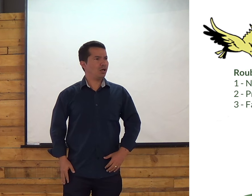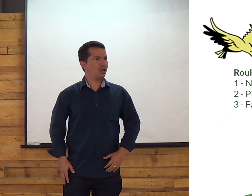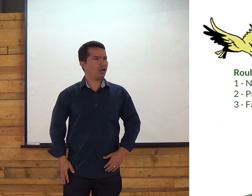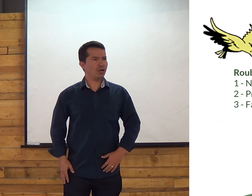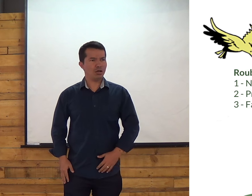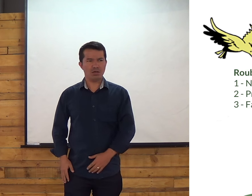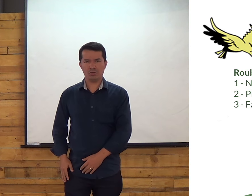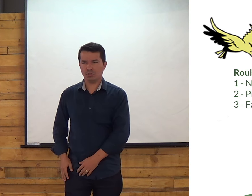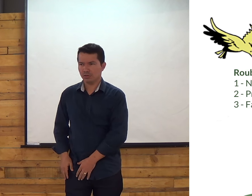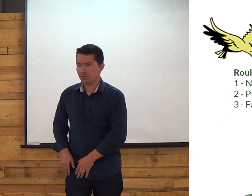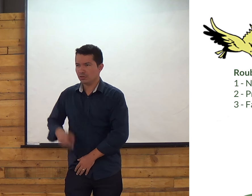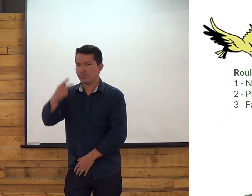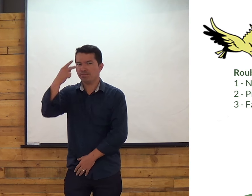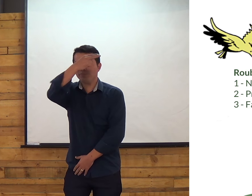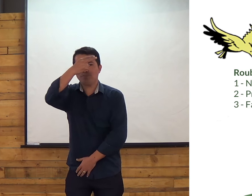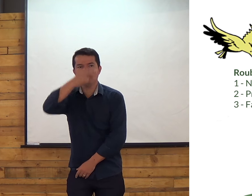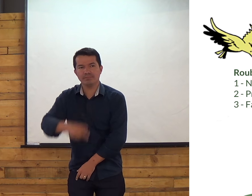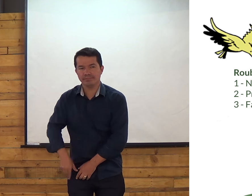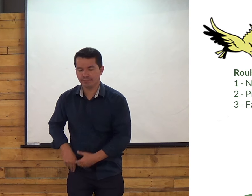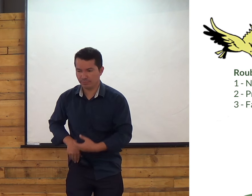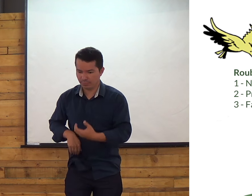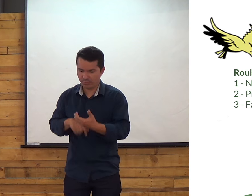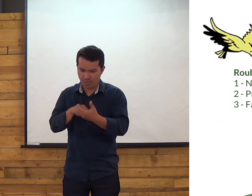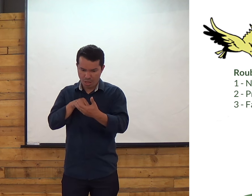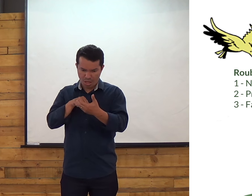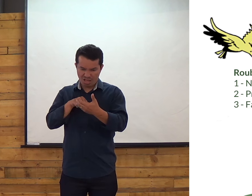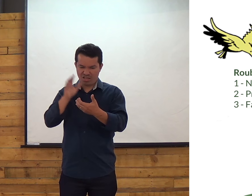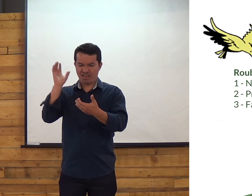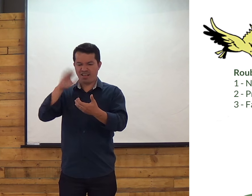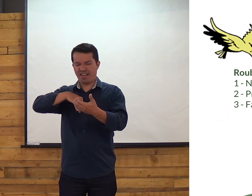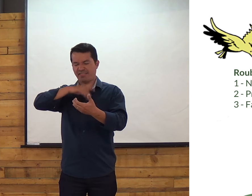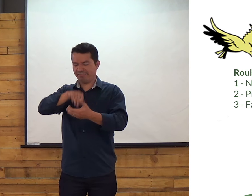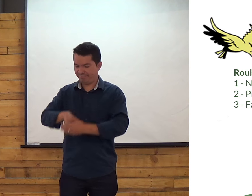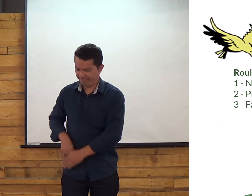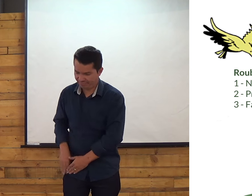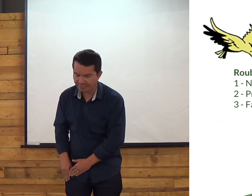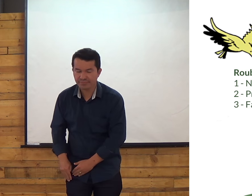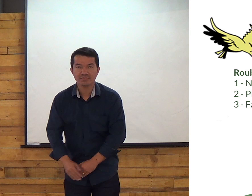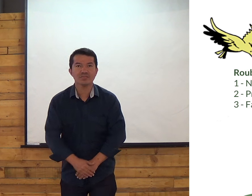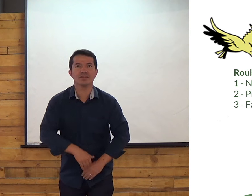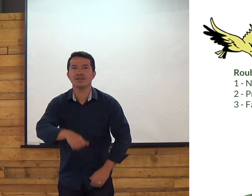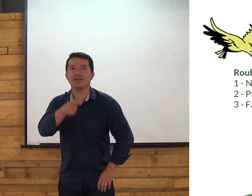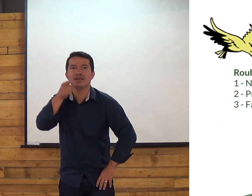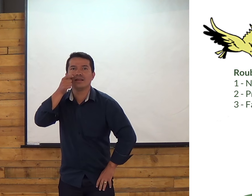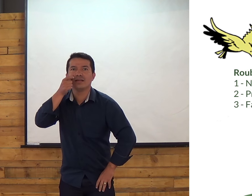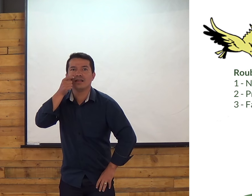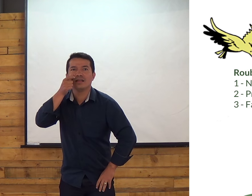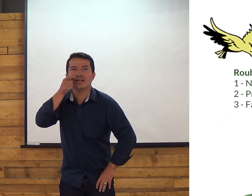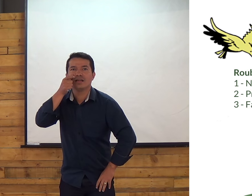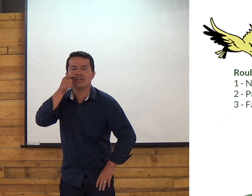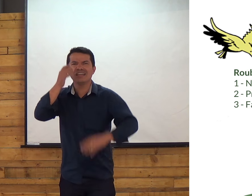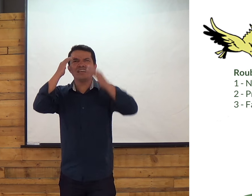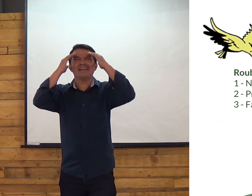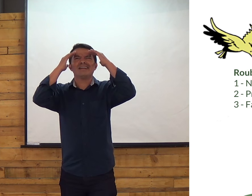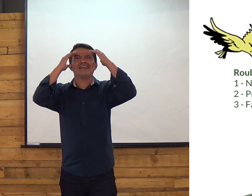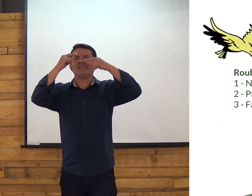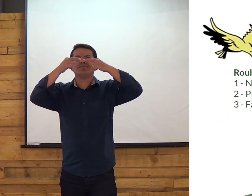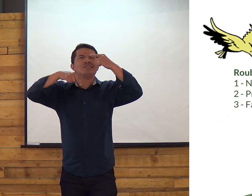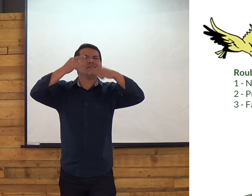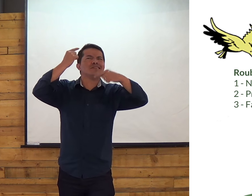repente seu celular vibra e corta a sua atenção. E você, ah, não é nada importante. Volta a sua